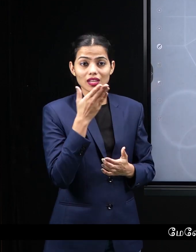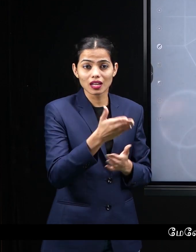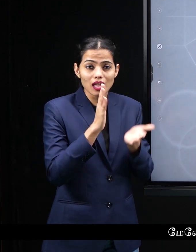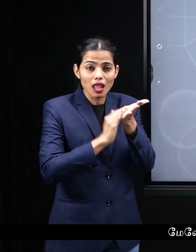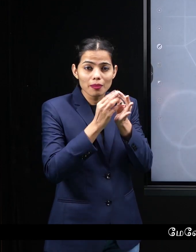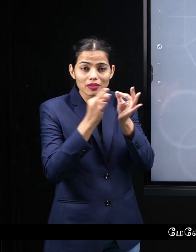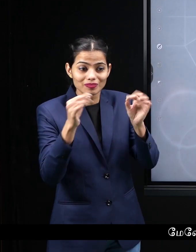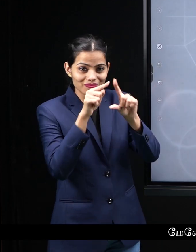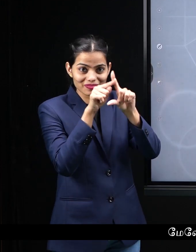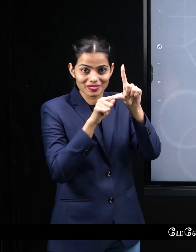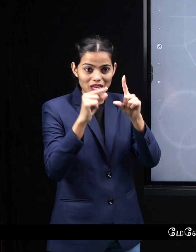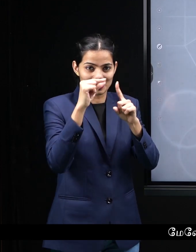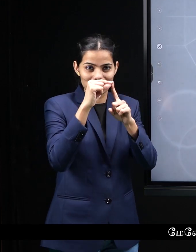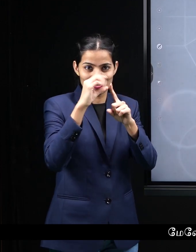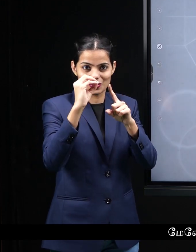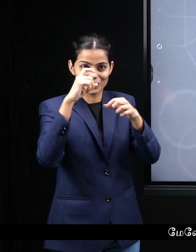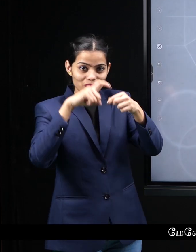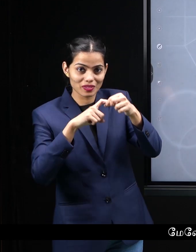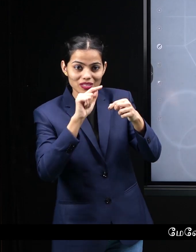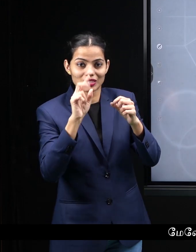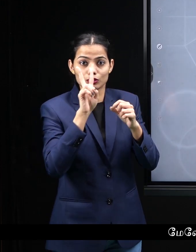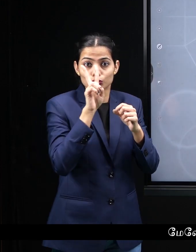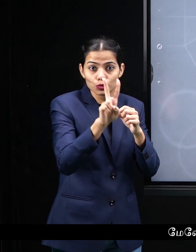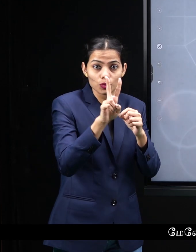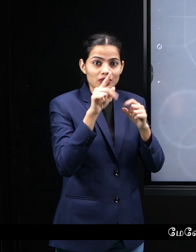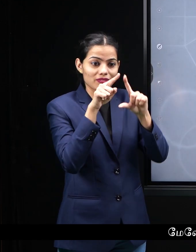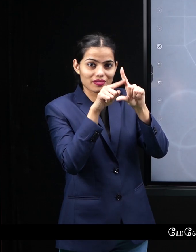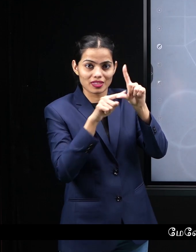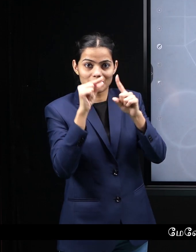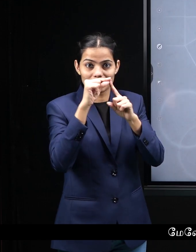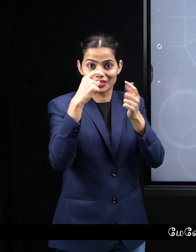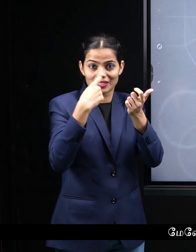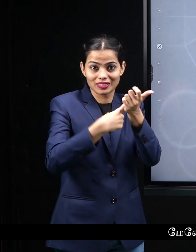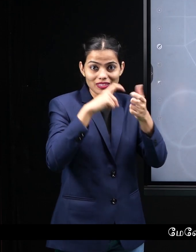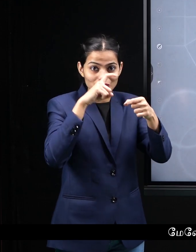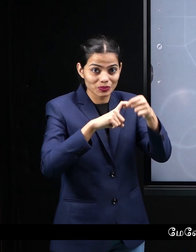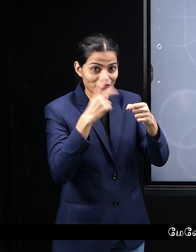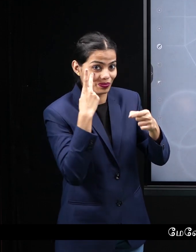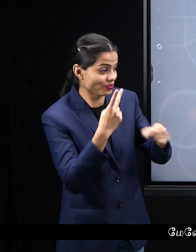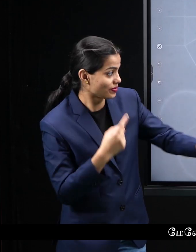மேலே உள்ள படத்தில் குறுங்கோண POQ ஈடு 2 குறுங்கோண PRQ.